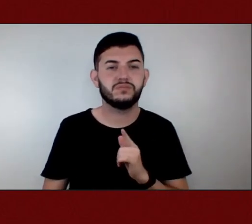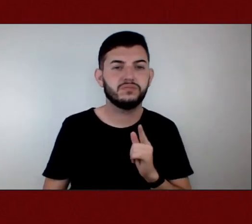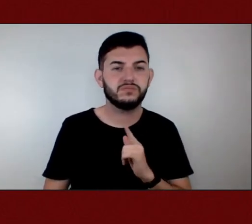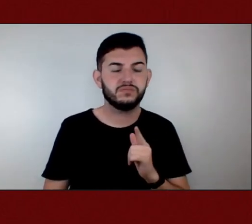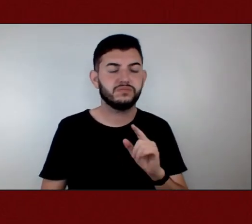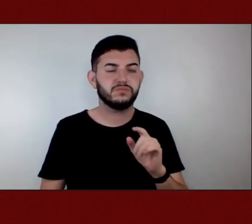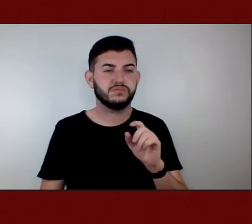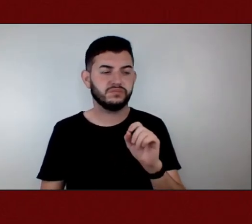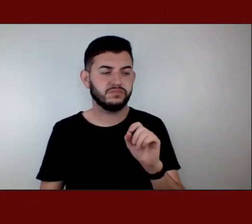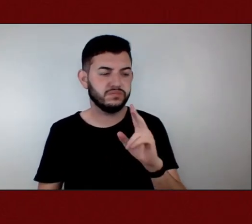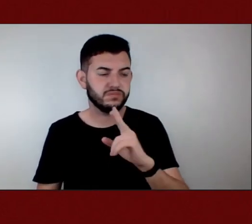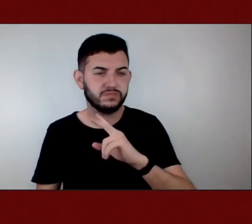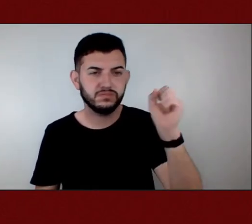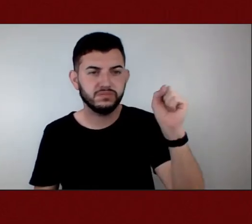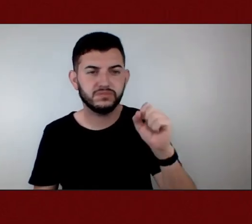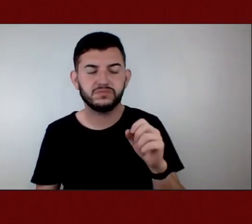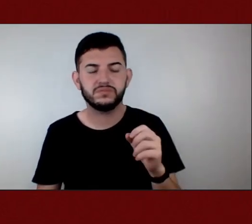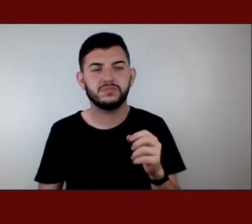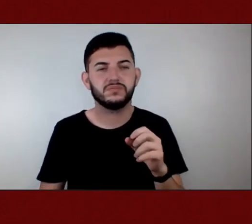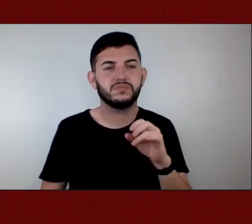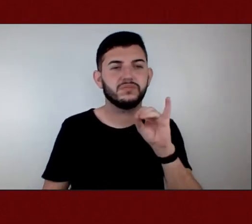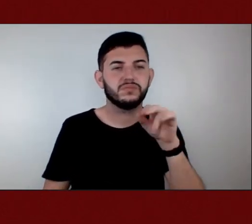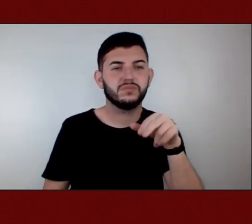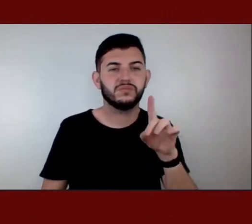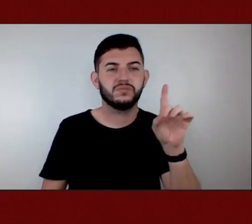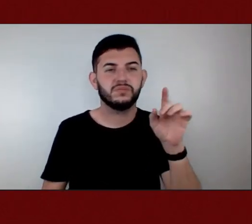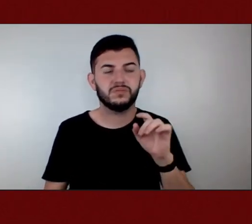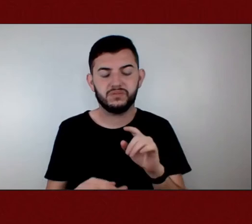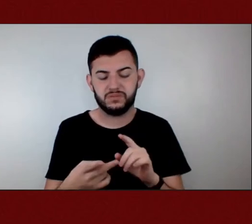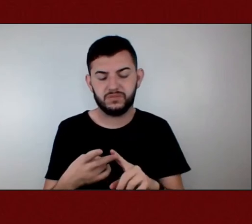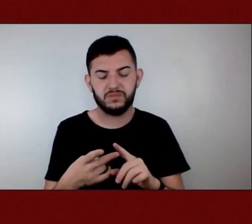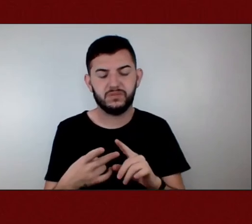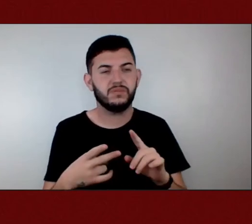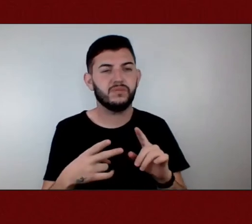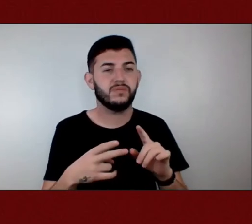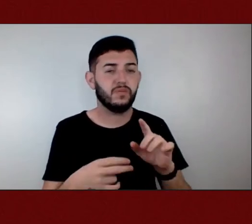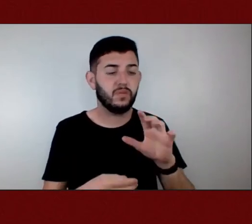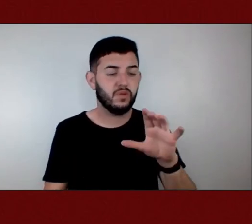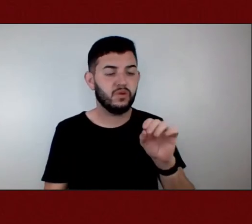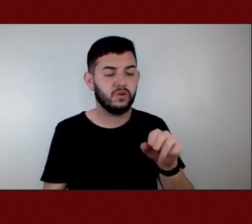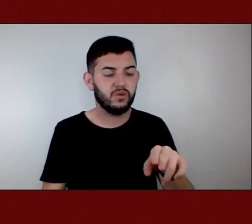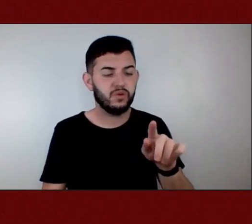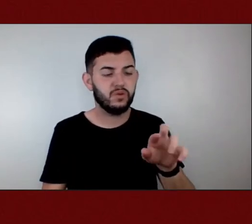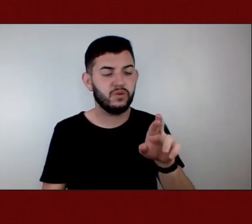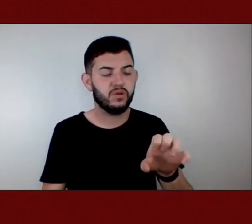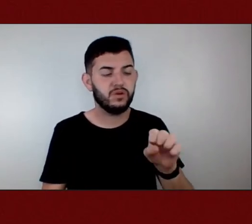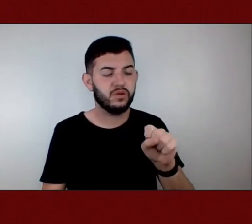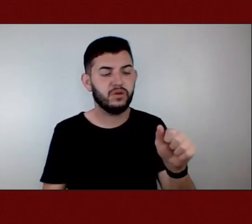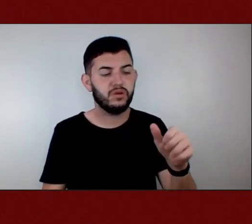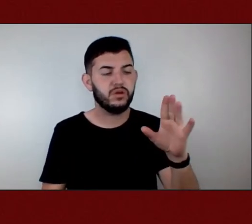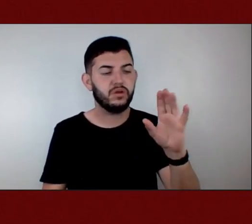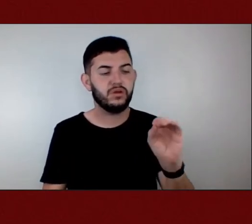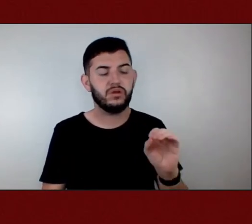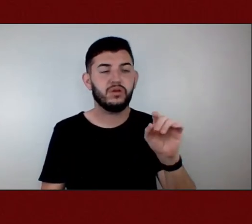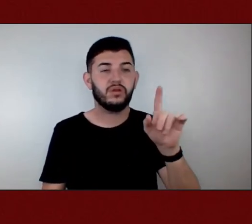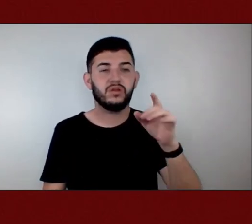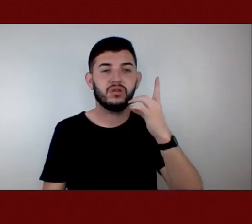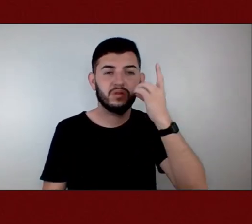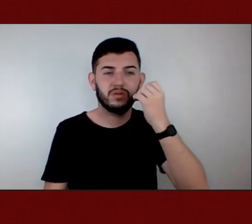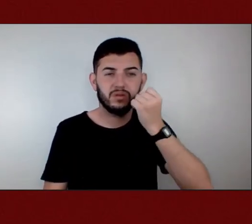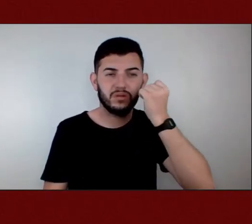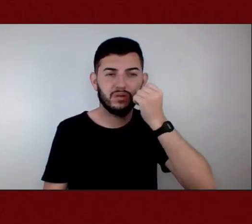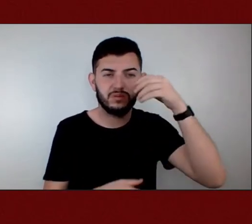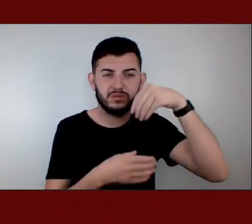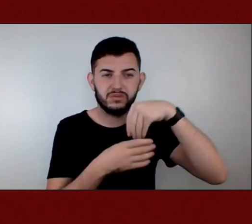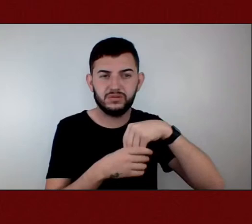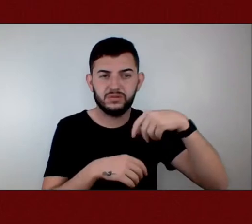Allende, o Congresso Nacional, que depois de uma negociação entre a Unidade Popular, que era uma coalizão de partidos de esquerda, e a Democracia de Esquerda, que